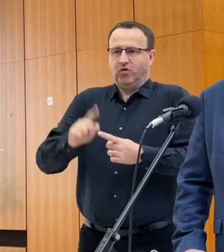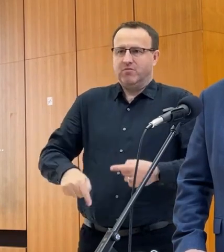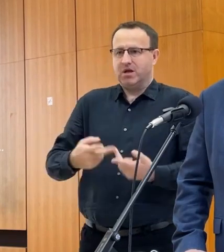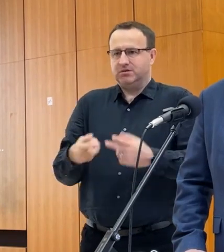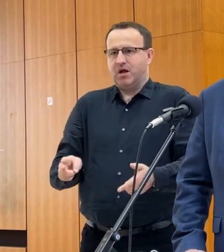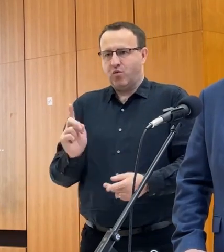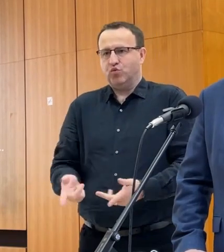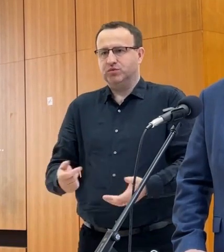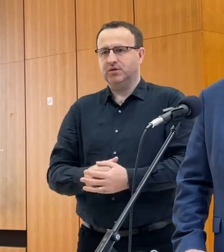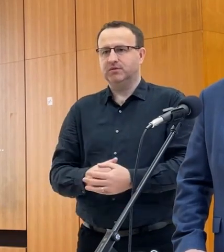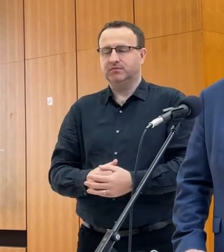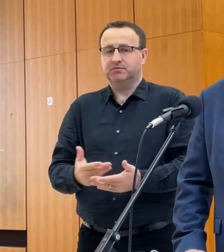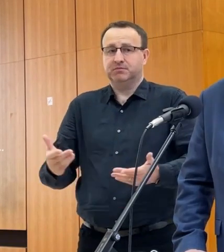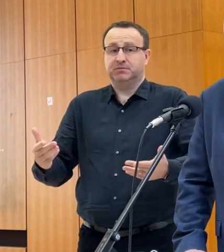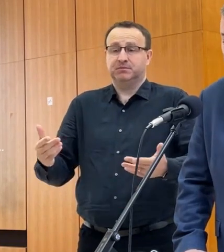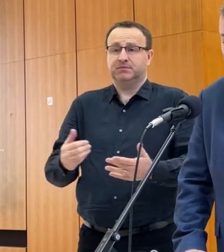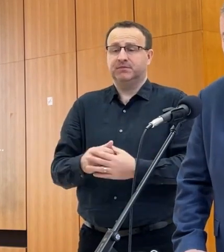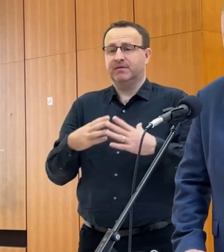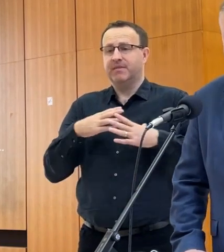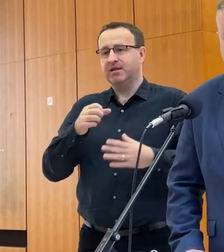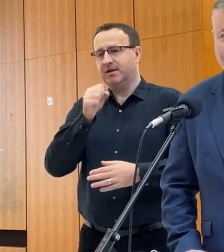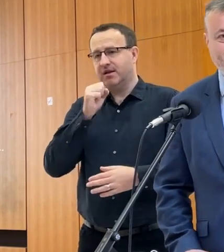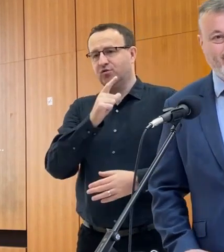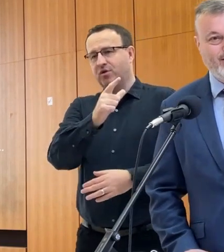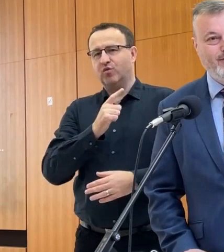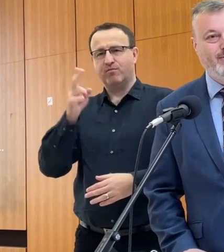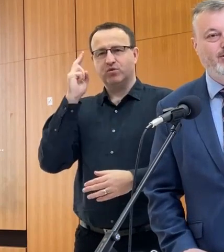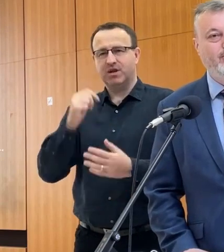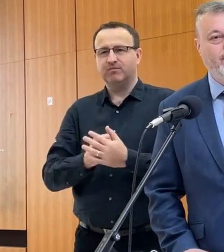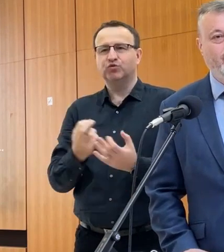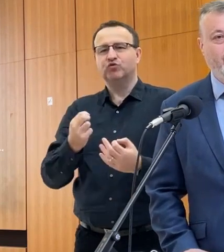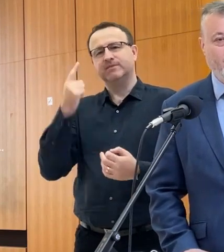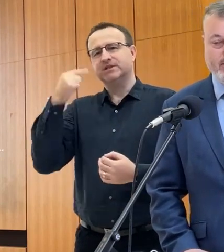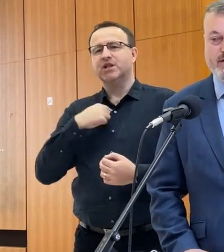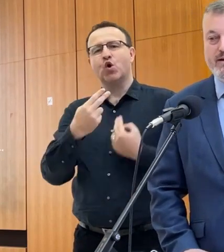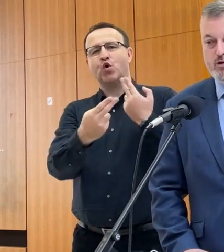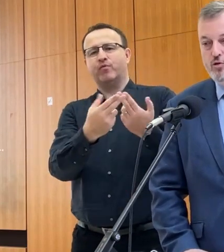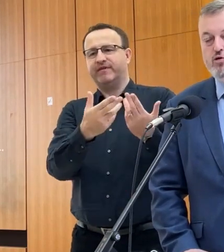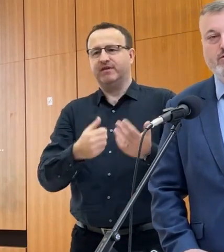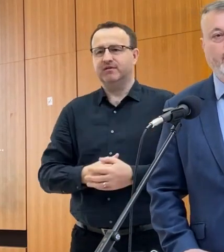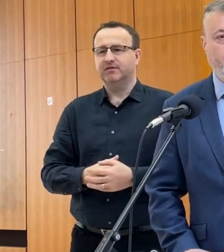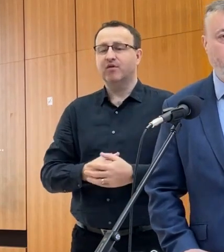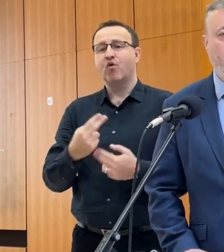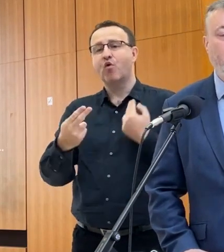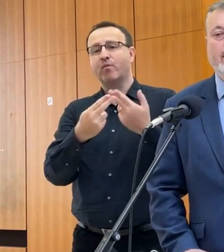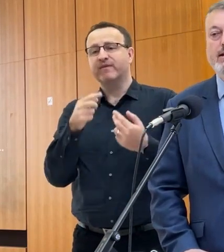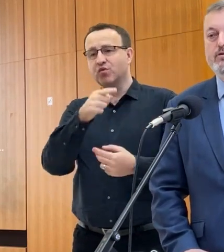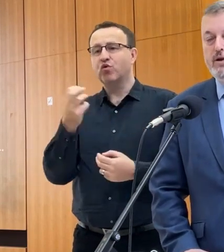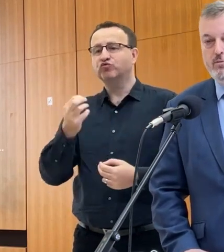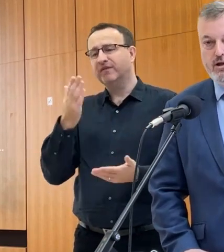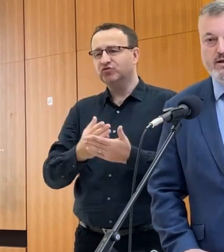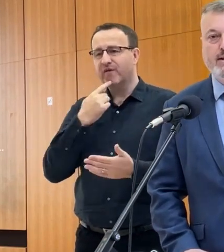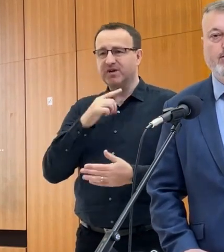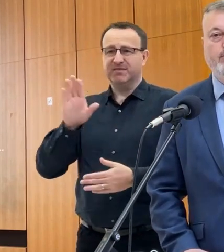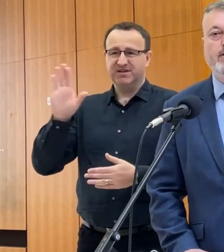nie? Už sa poznáme, pani redaktorka, dlhé roky. Čo si myslíte, že čo vám na toto odpoviem? Odpoviem vám to, čo hovorím vždy. Je to v